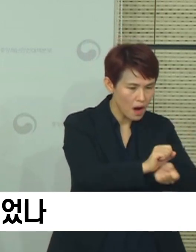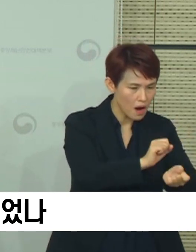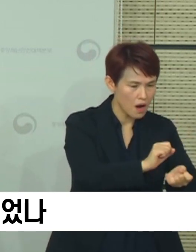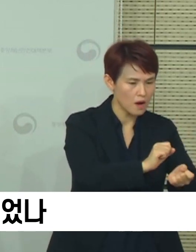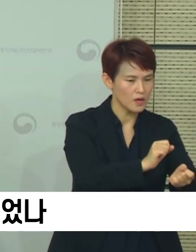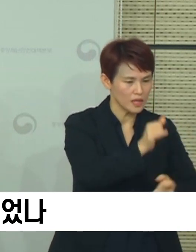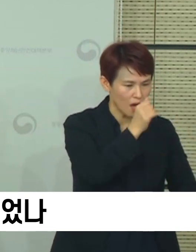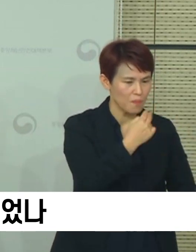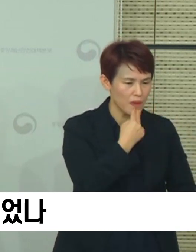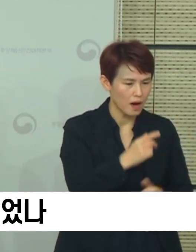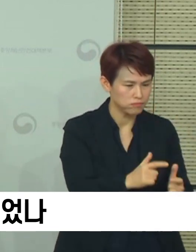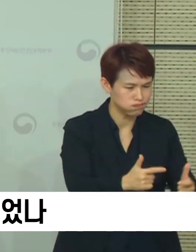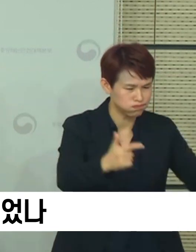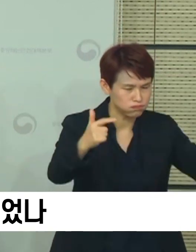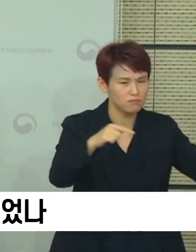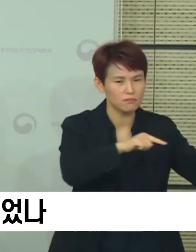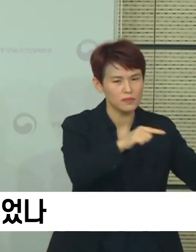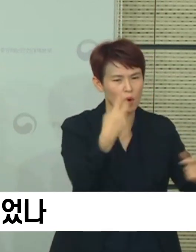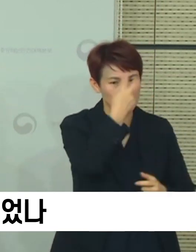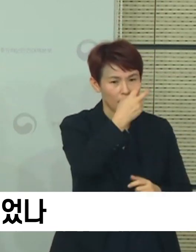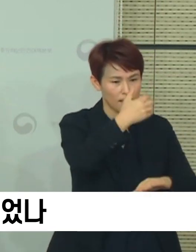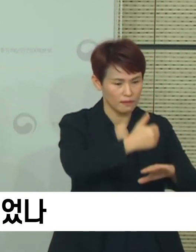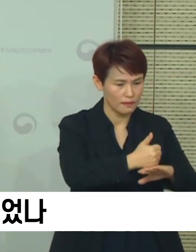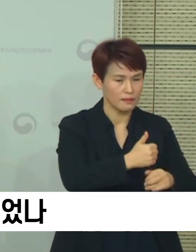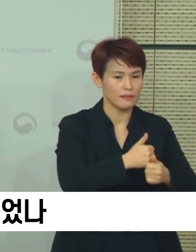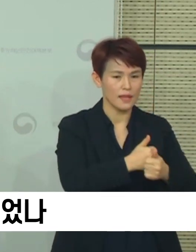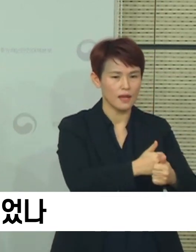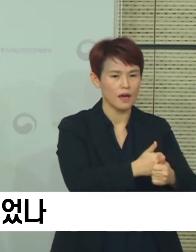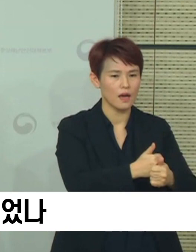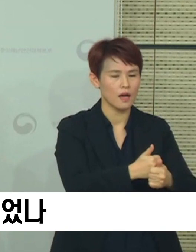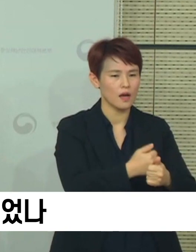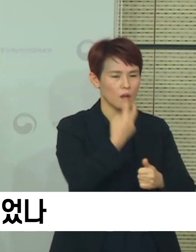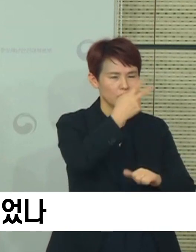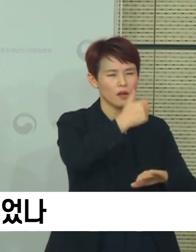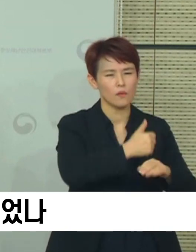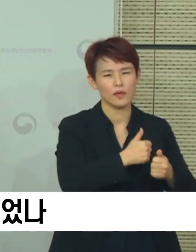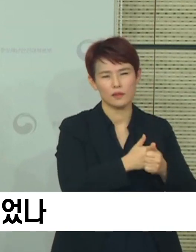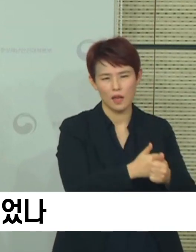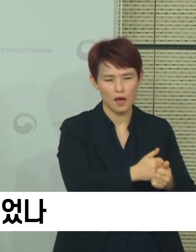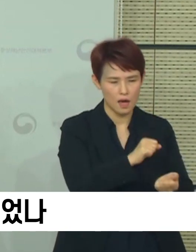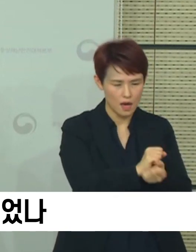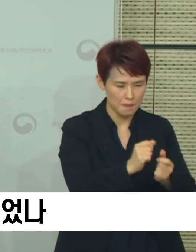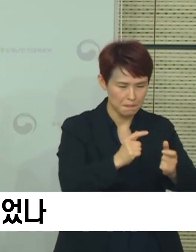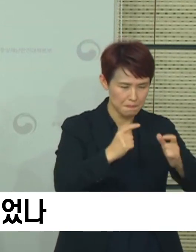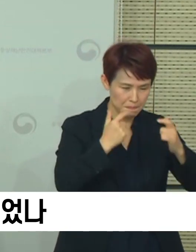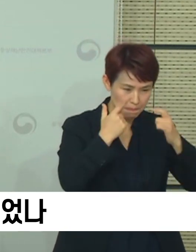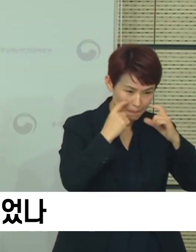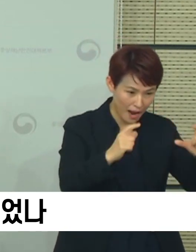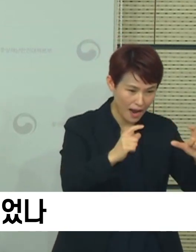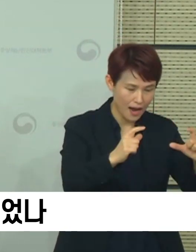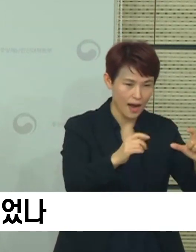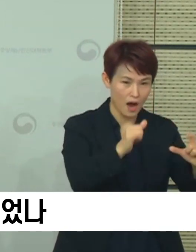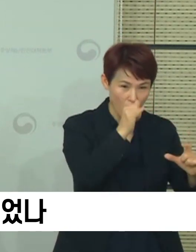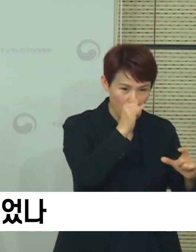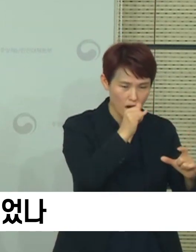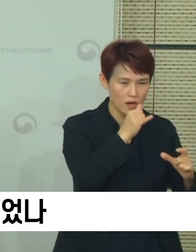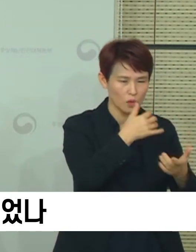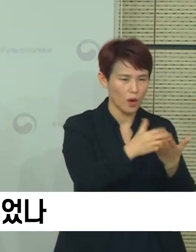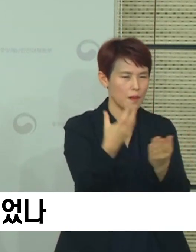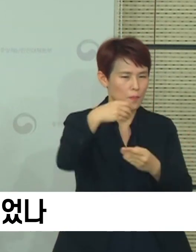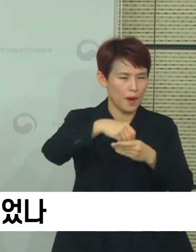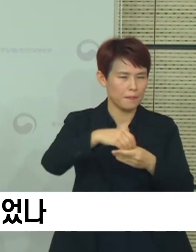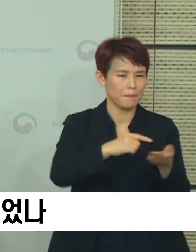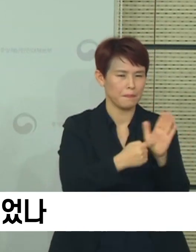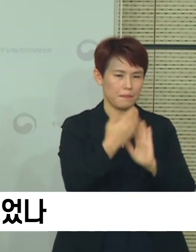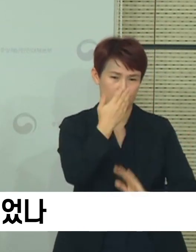급격하게 늘어나고 있기 때문에 그거에 따른 검사 결과에 따른 확진자 통계 등은 반영돼서 말씀드릴